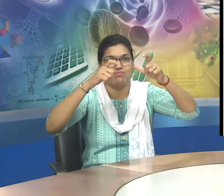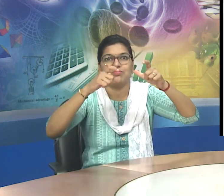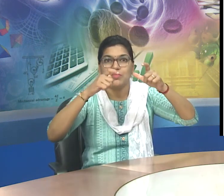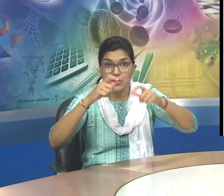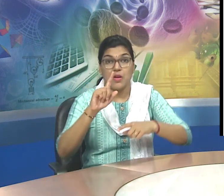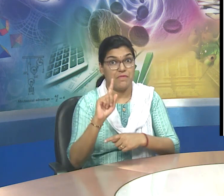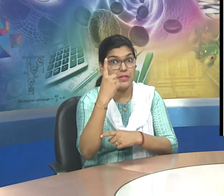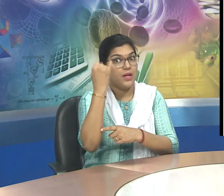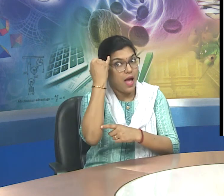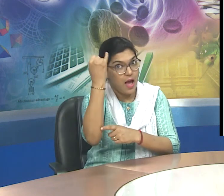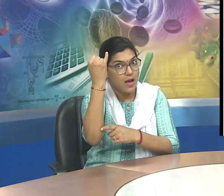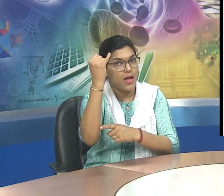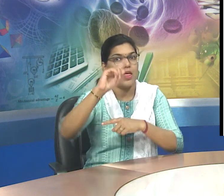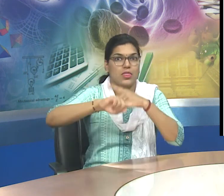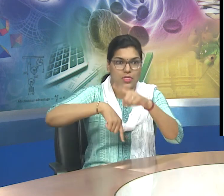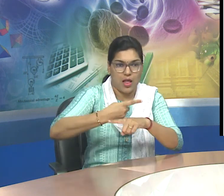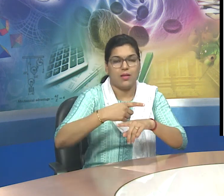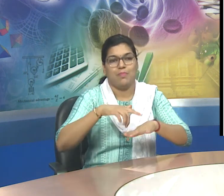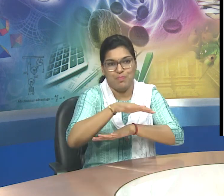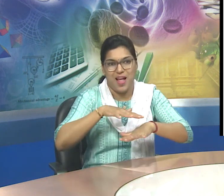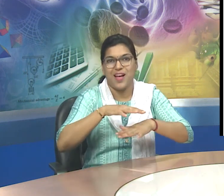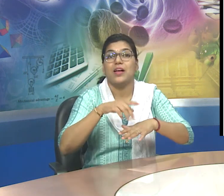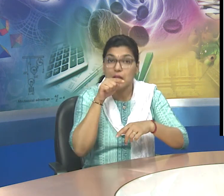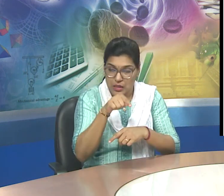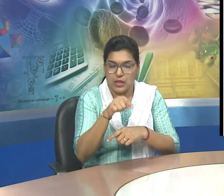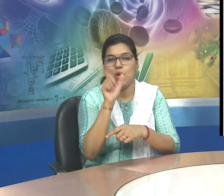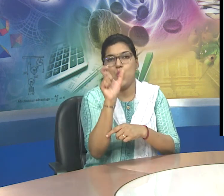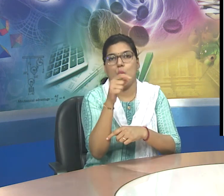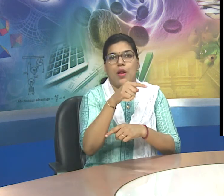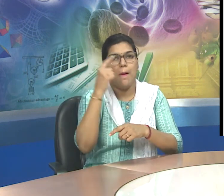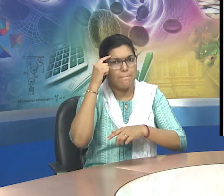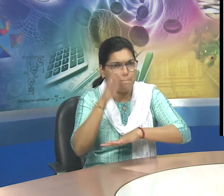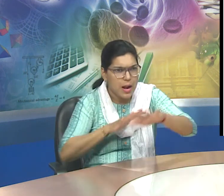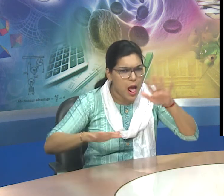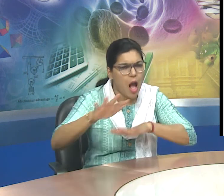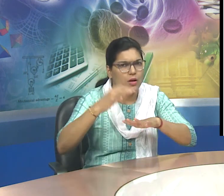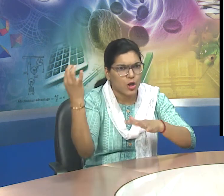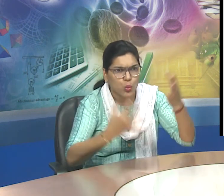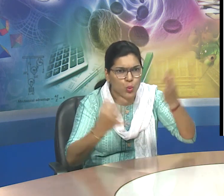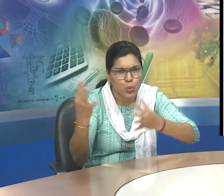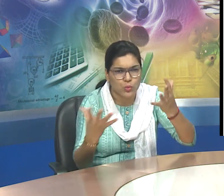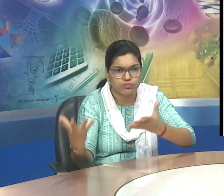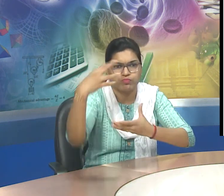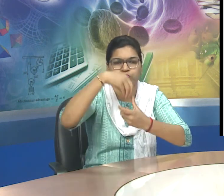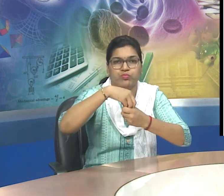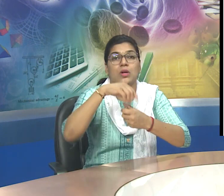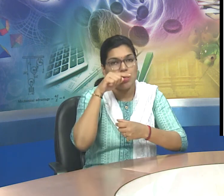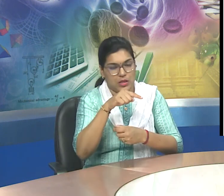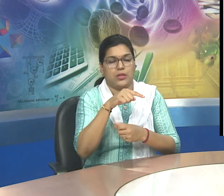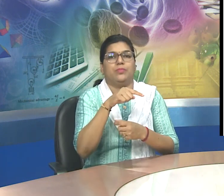का काम है, तो पहले आपके मन में आइडिया आया, फिर आपने उसको प्लान किया और उसके बाद उसको कार्यान्वित किया,